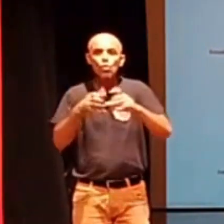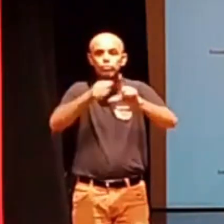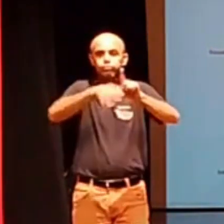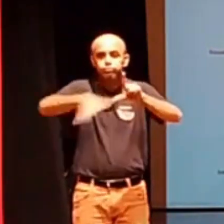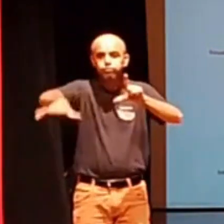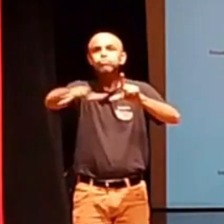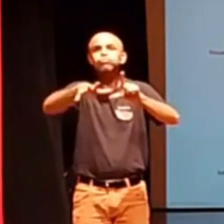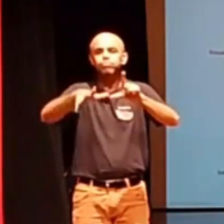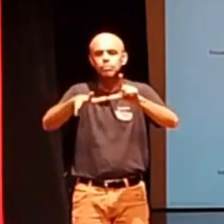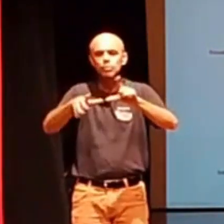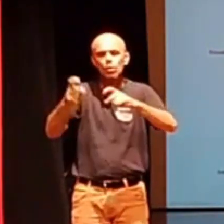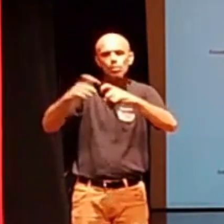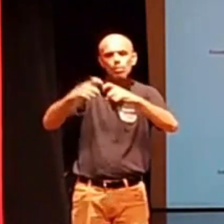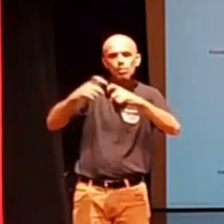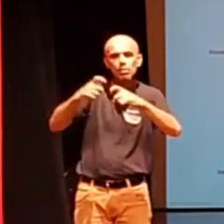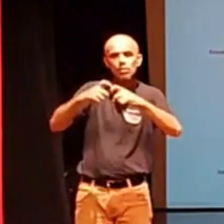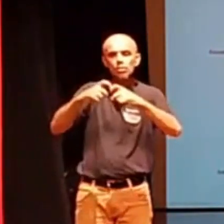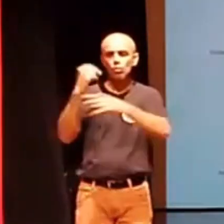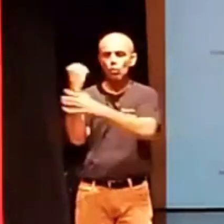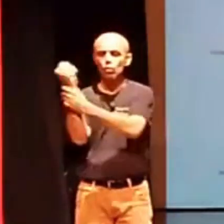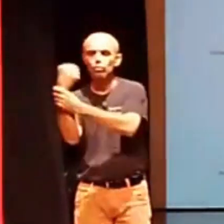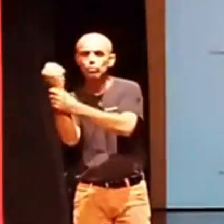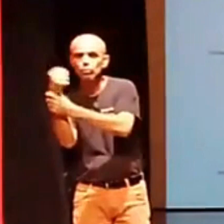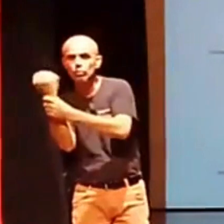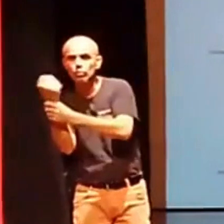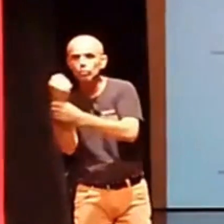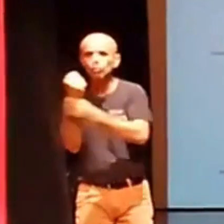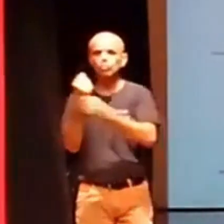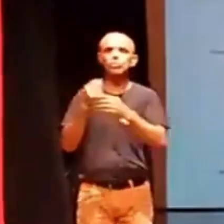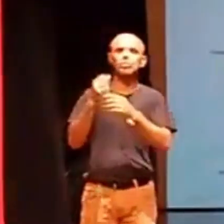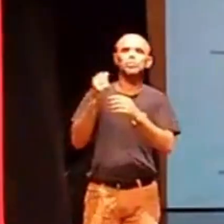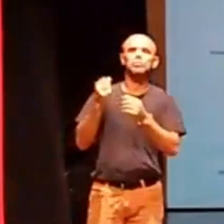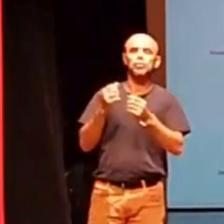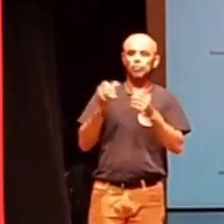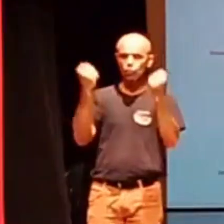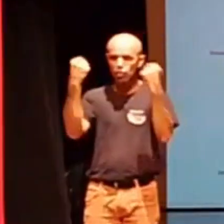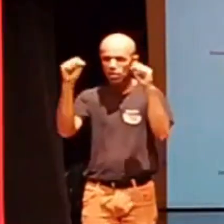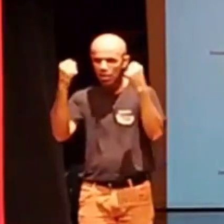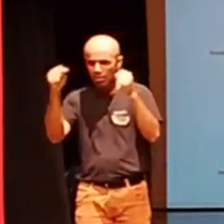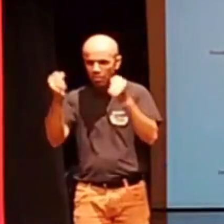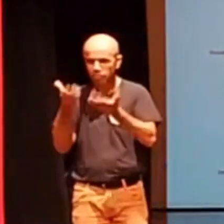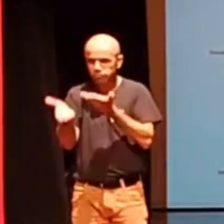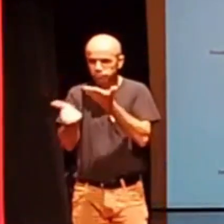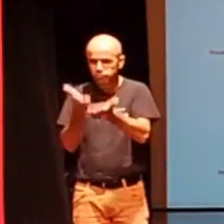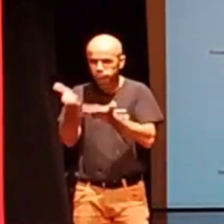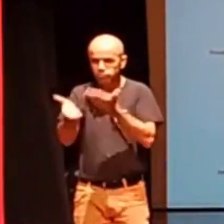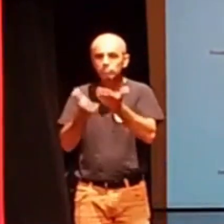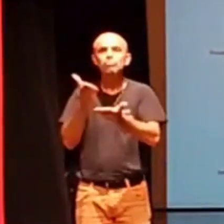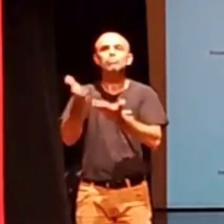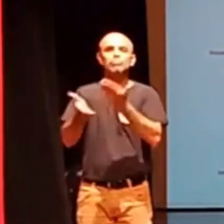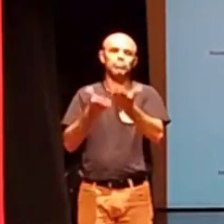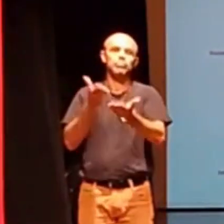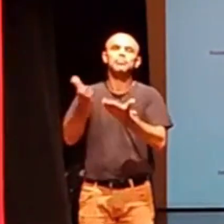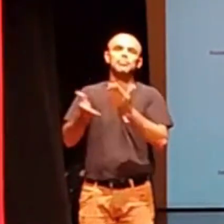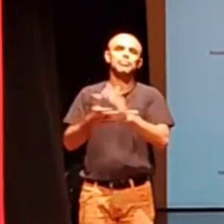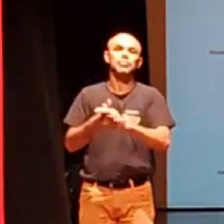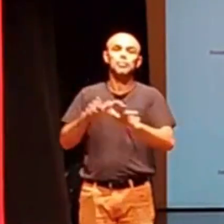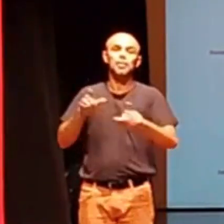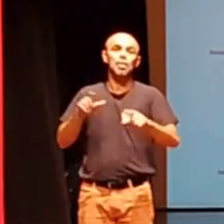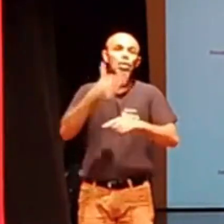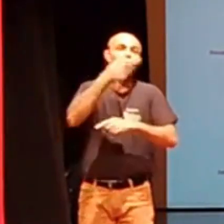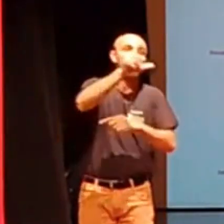gente fala do médico, do ortopedista, do fisioterapeuta, às vezes até de